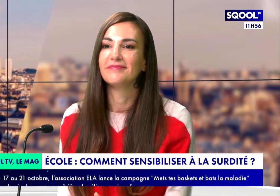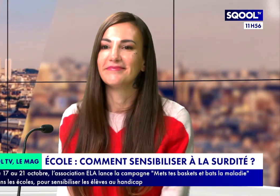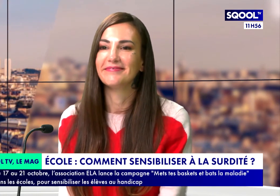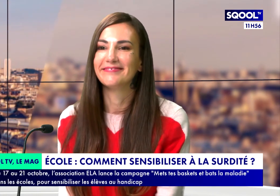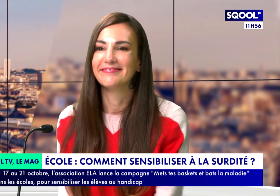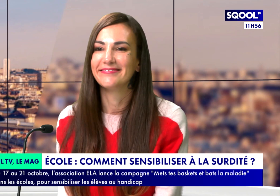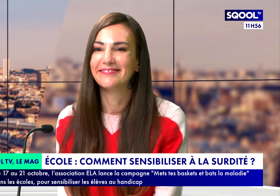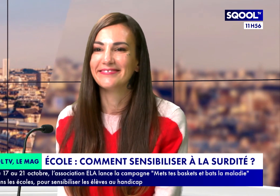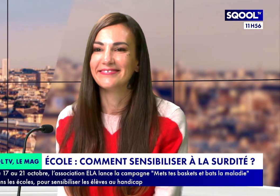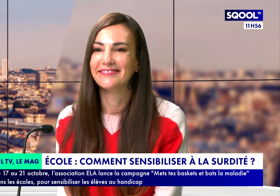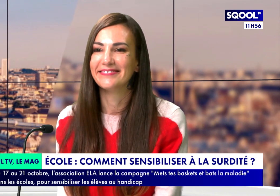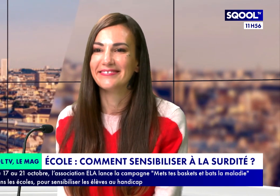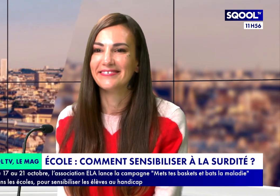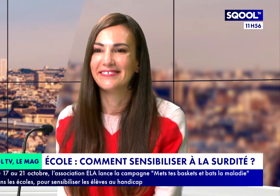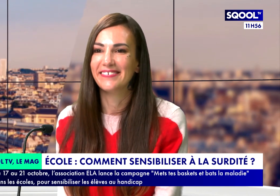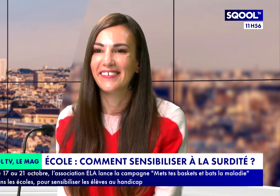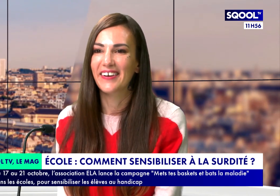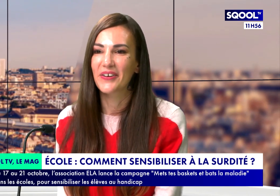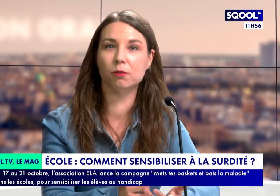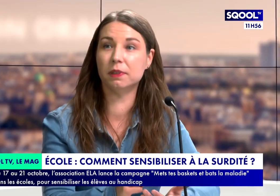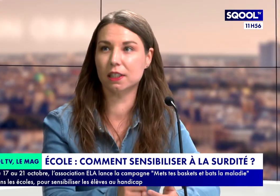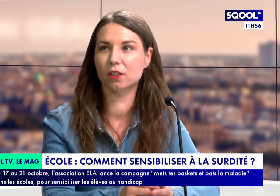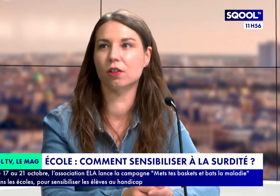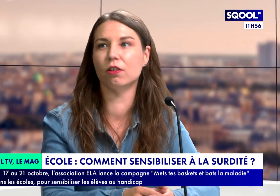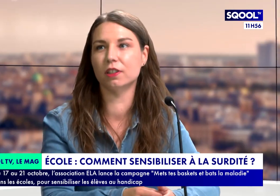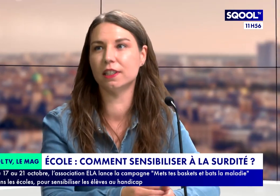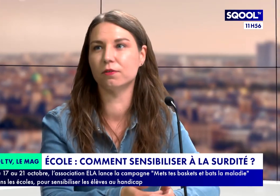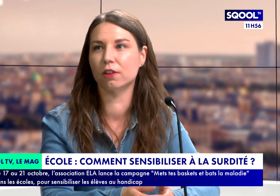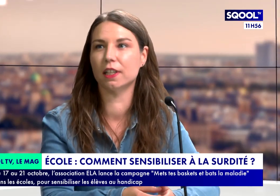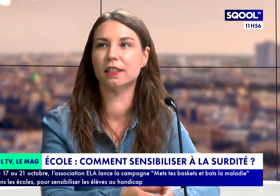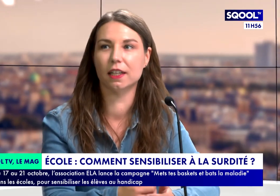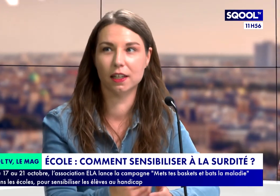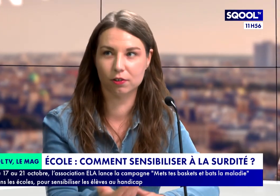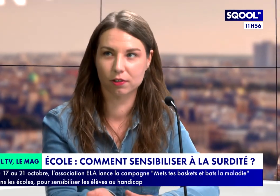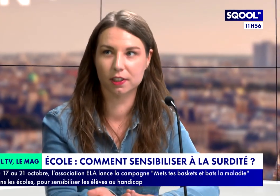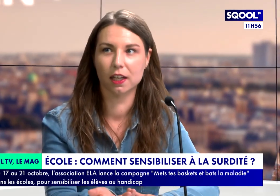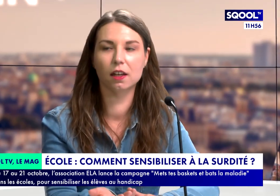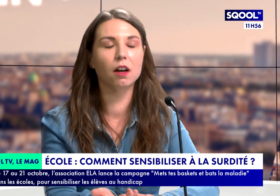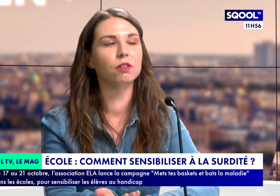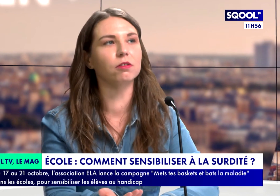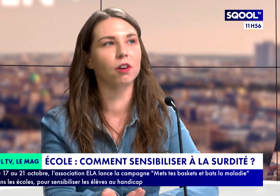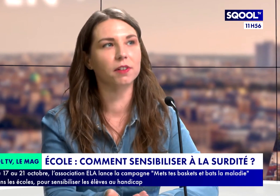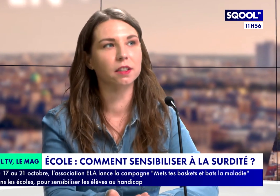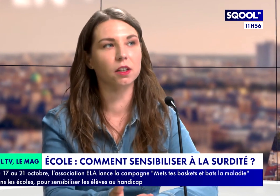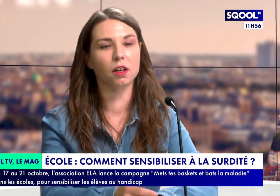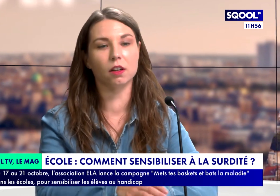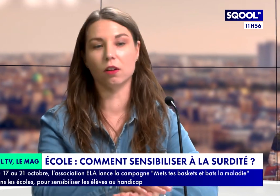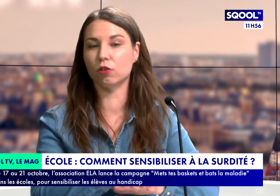Moi, je propose des spectacles bilingues en langue des signes française et en français. Donc, en fait, en